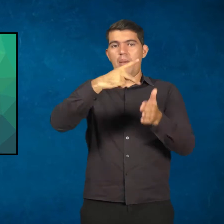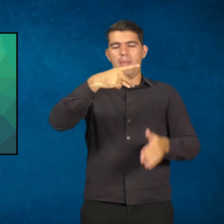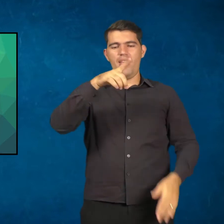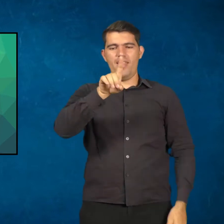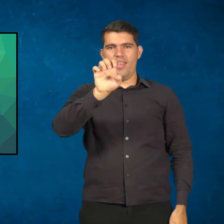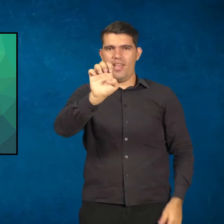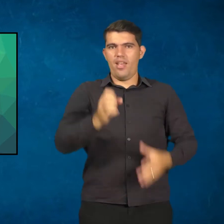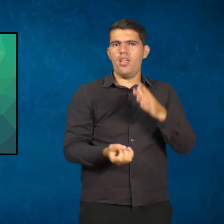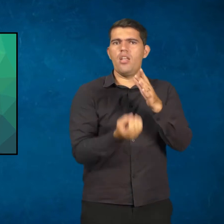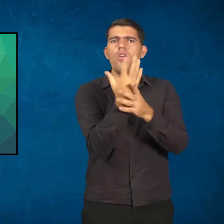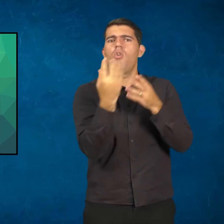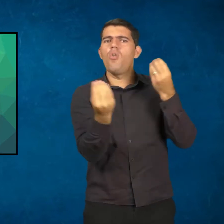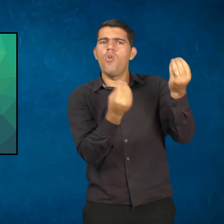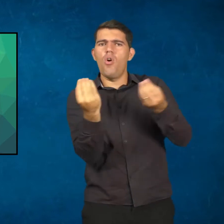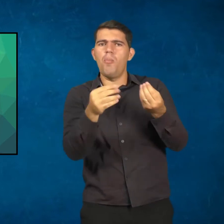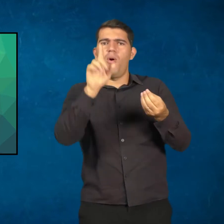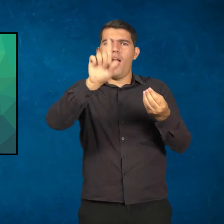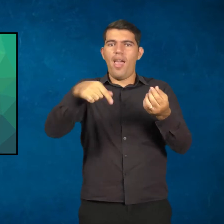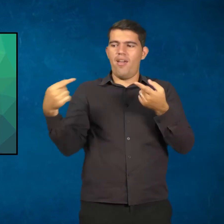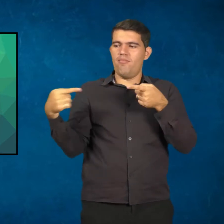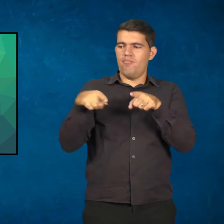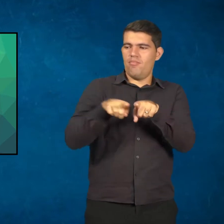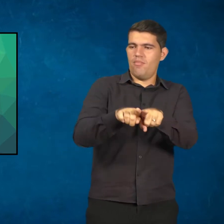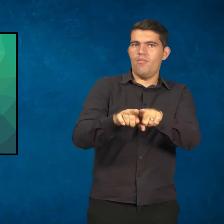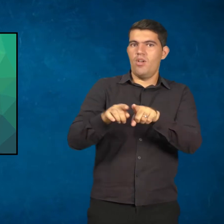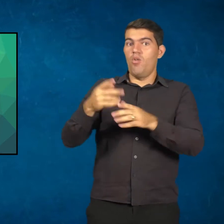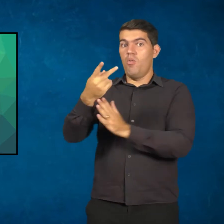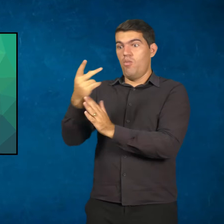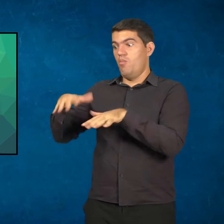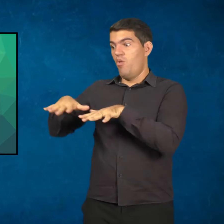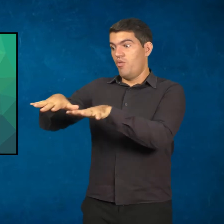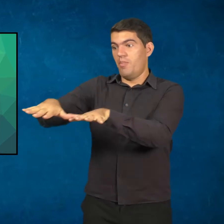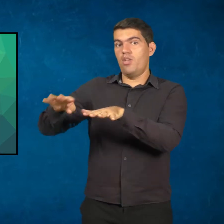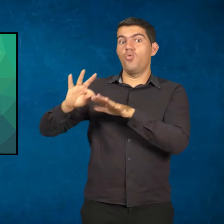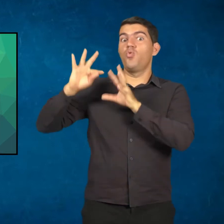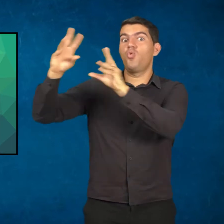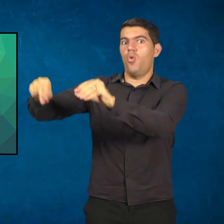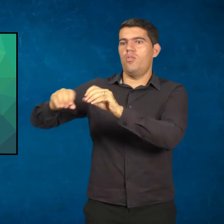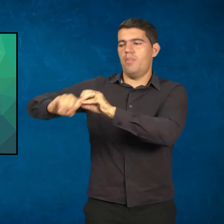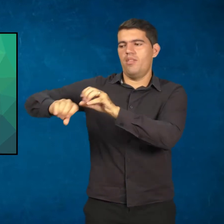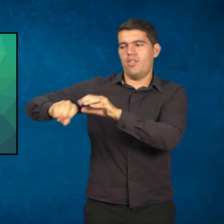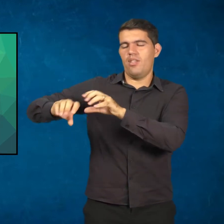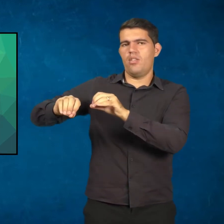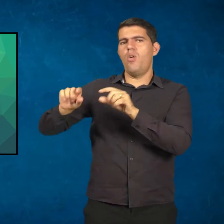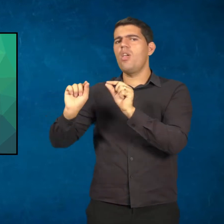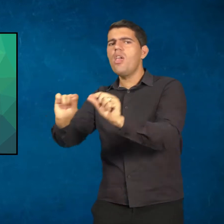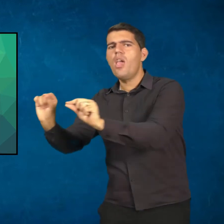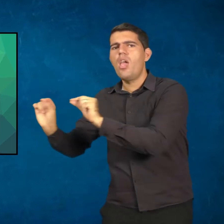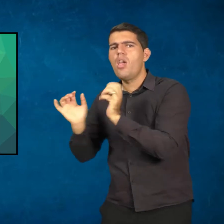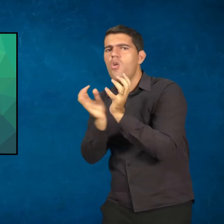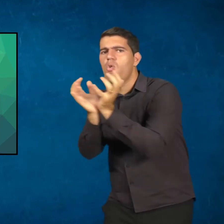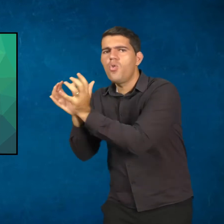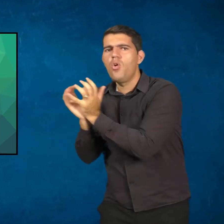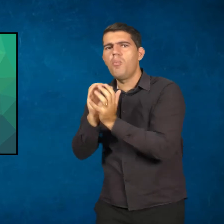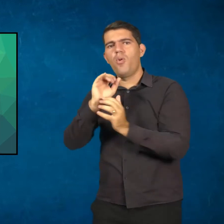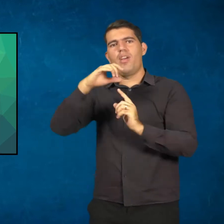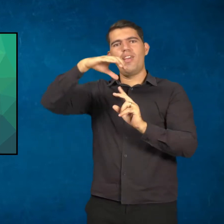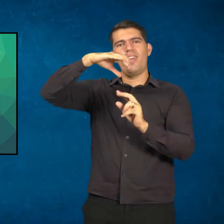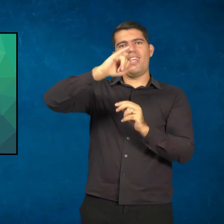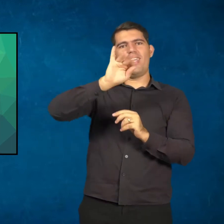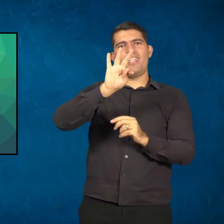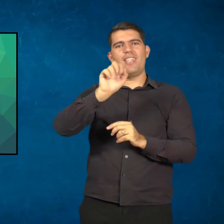PDE foi em estreita relação com o movimento Todos pela Educação, que era formado por organizações como Fundação Itaú